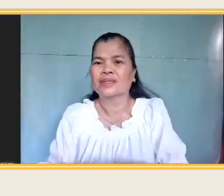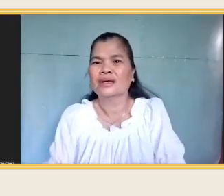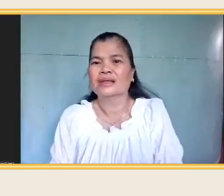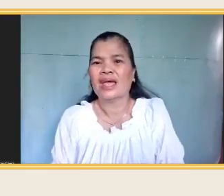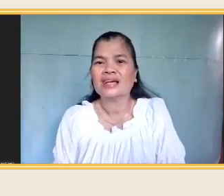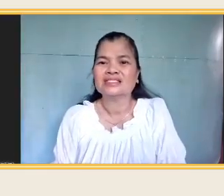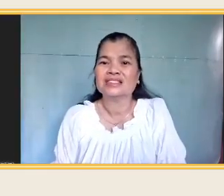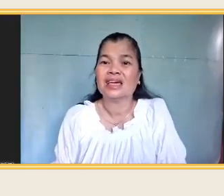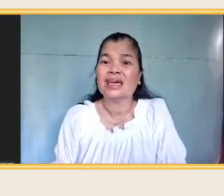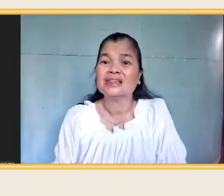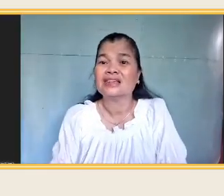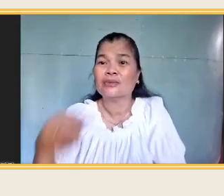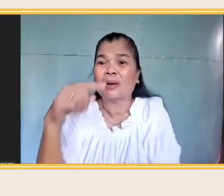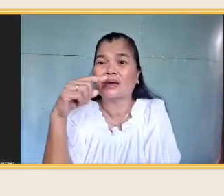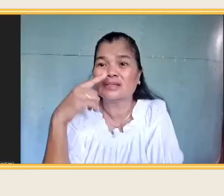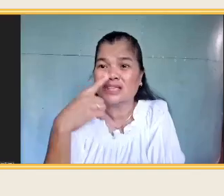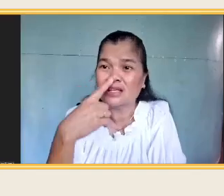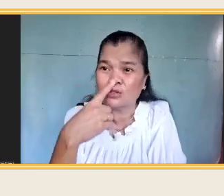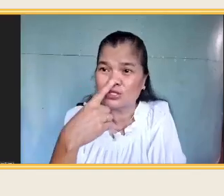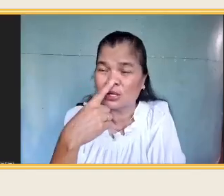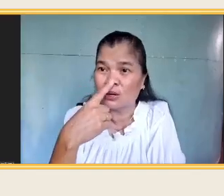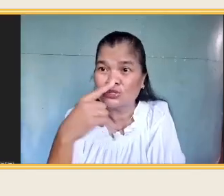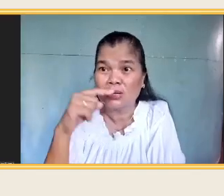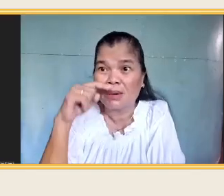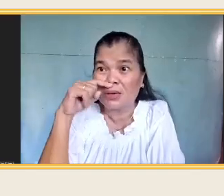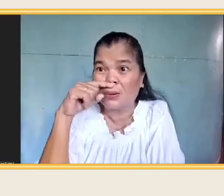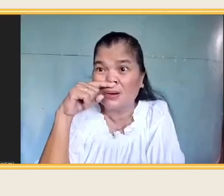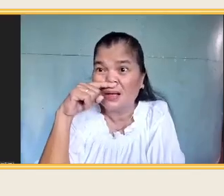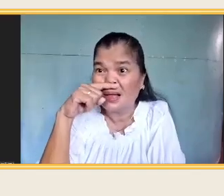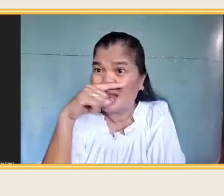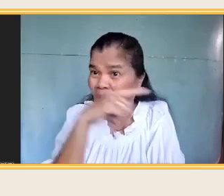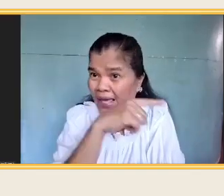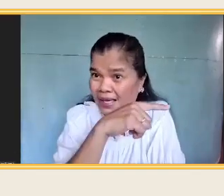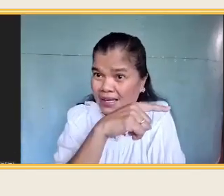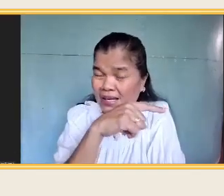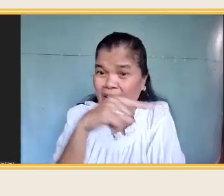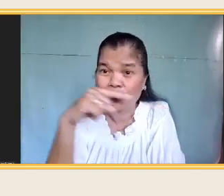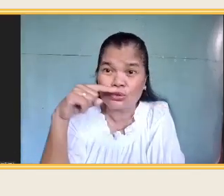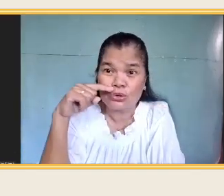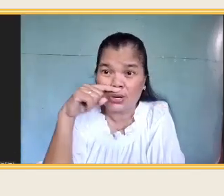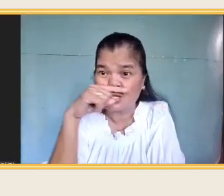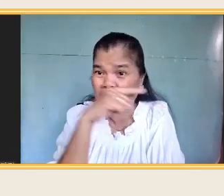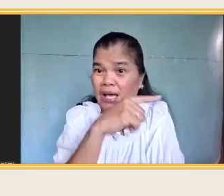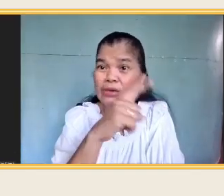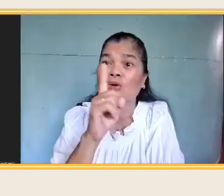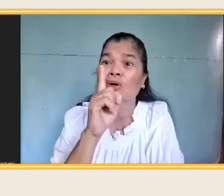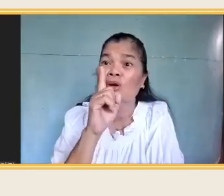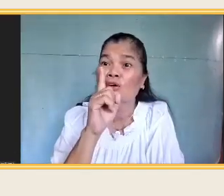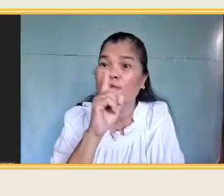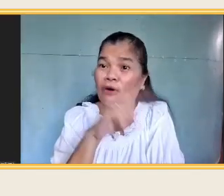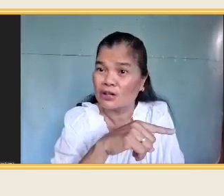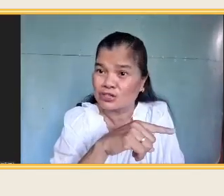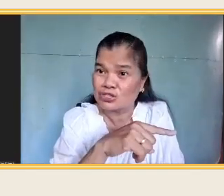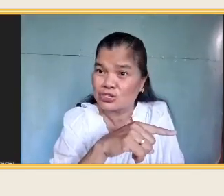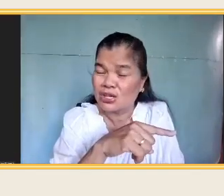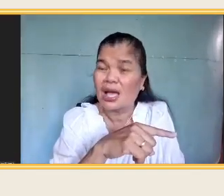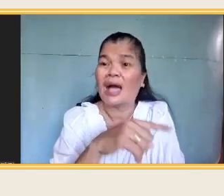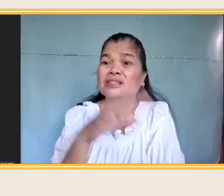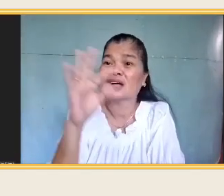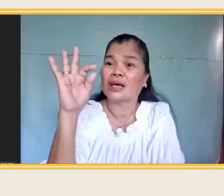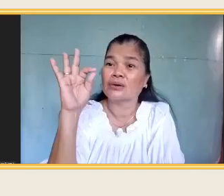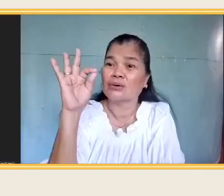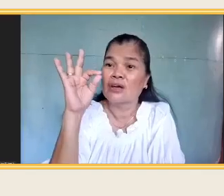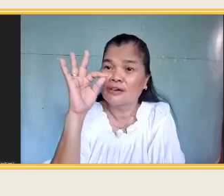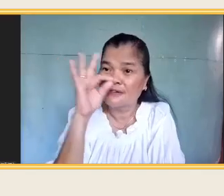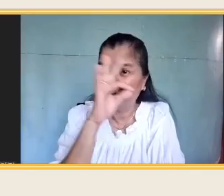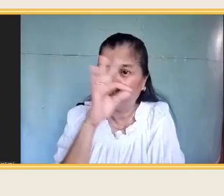Okay. Next is, ano pa yung sign dito sa nose? Di ba yung lie? Kanina ituro ko na, tsaka yung false.